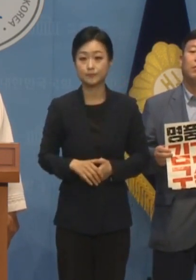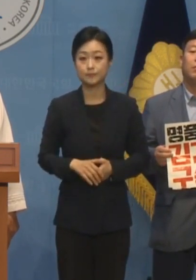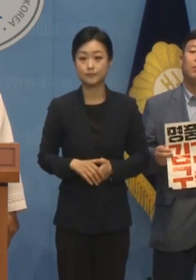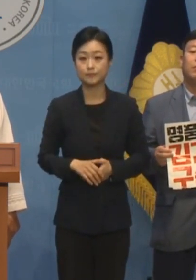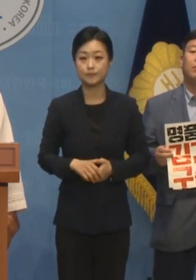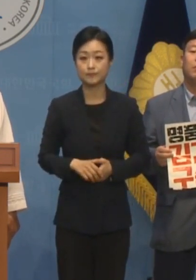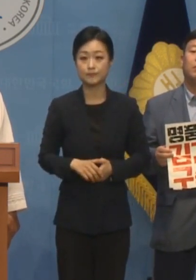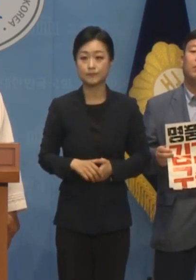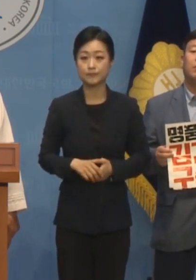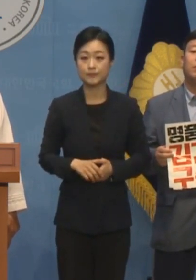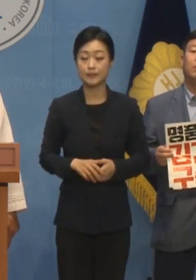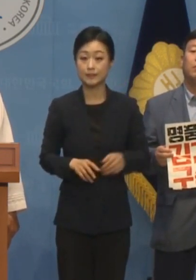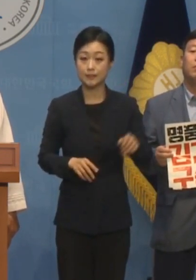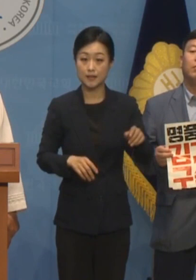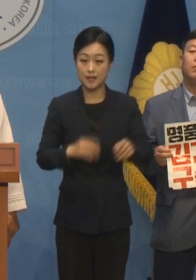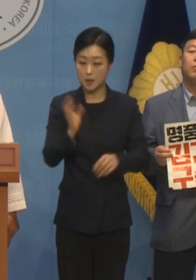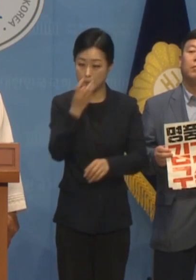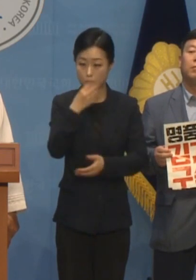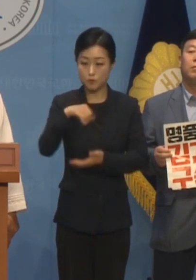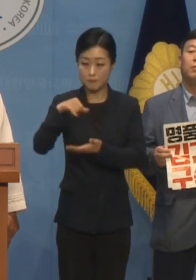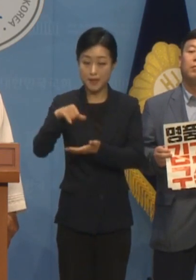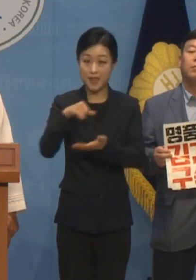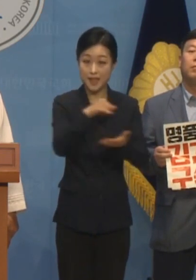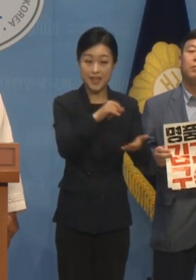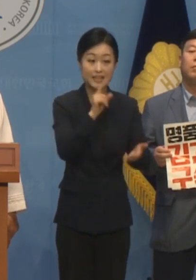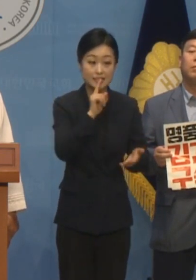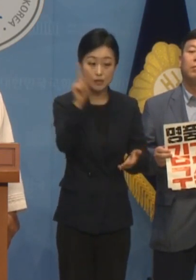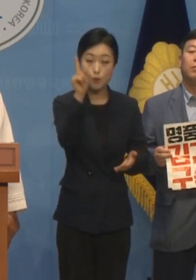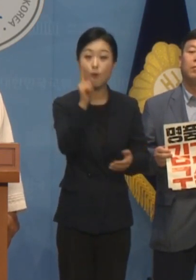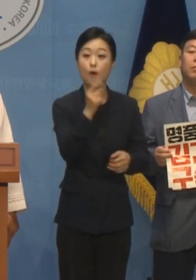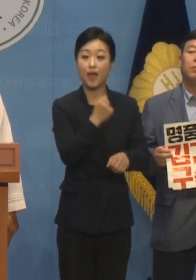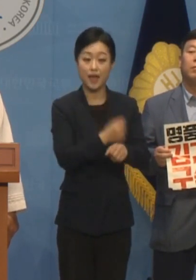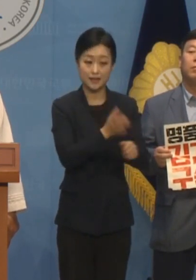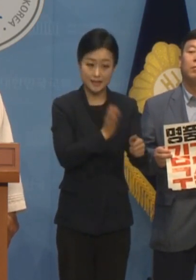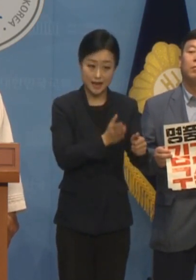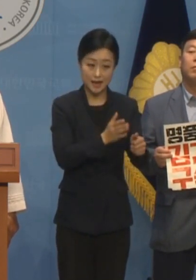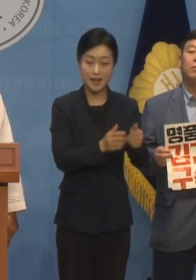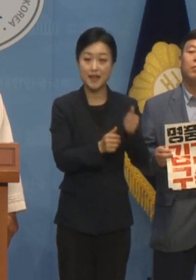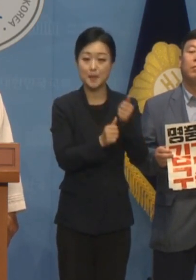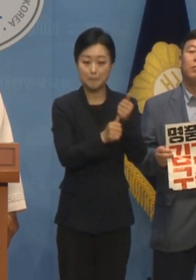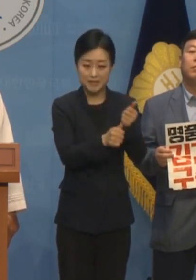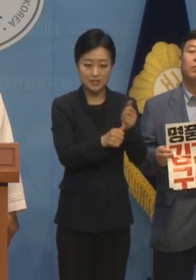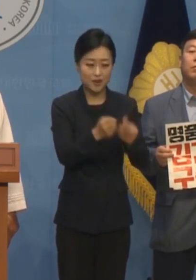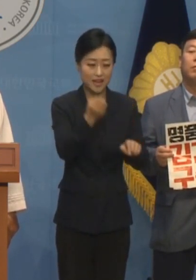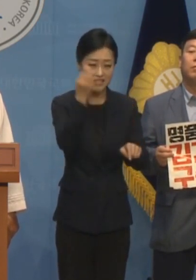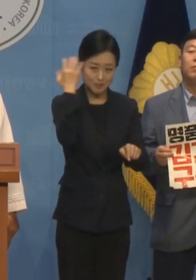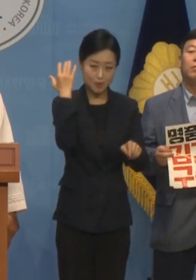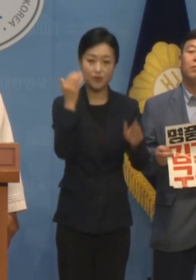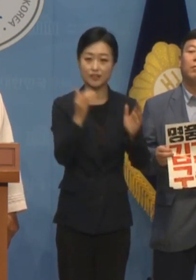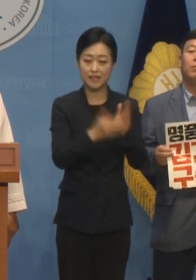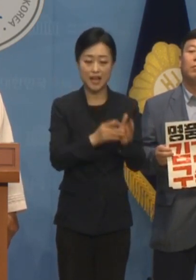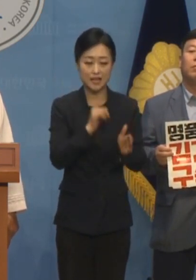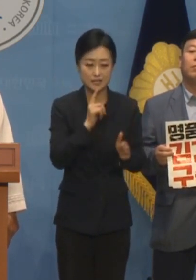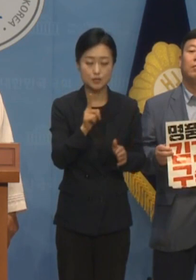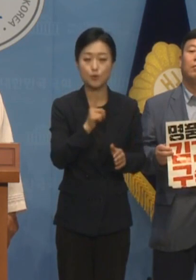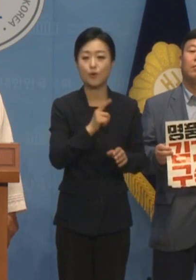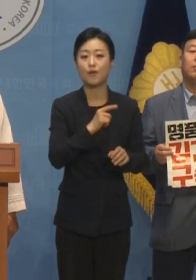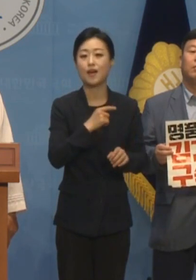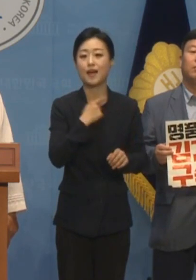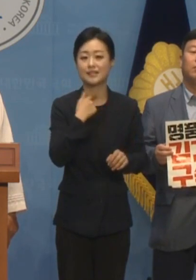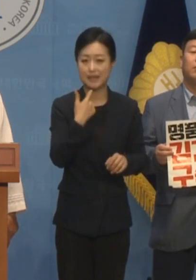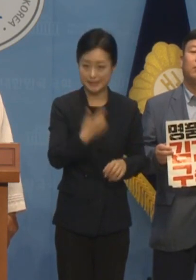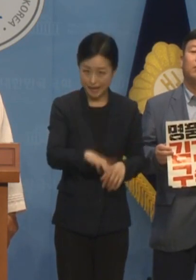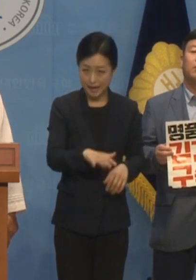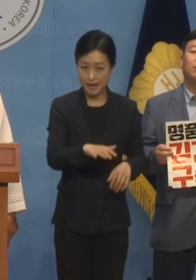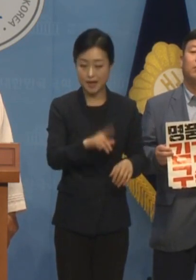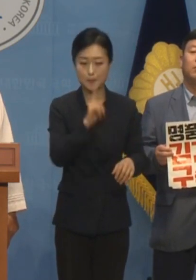바로 그 명품백을 신고를 했는데 비서가 잊어먹고 신고를 안 했다는 말도 안